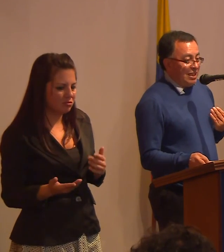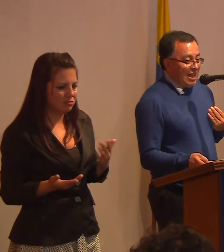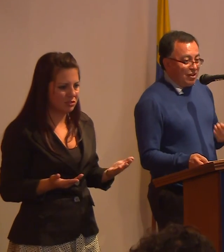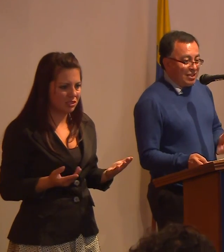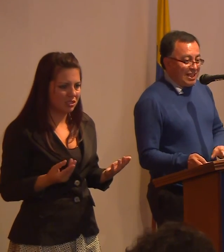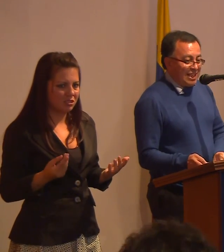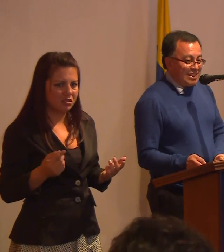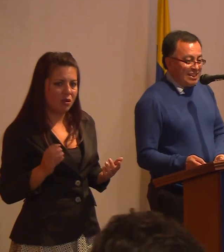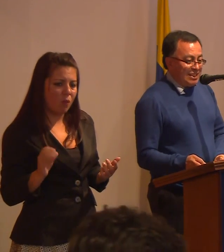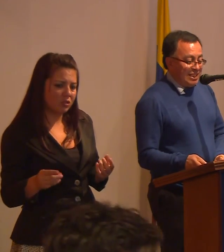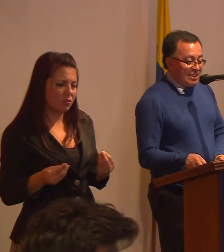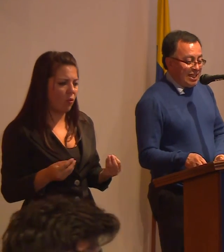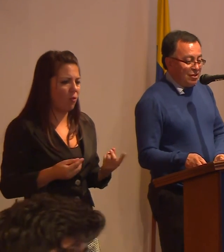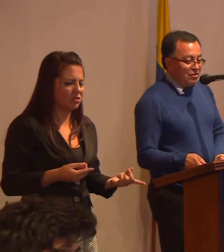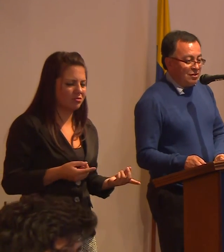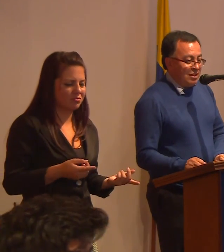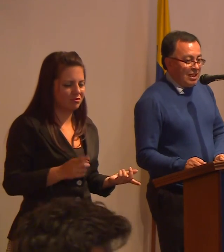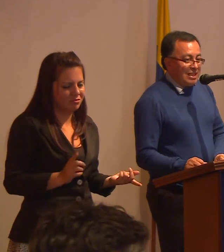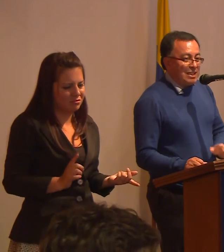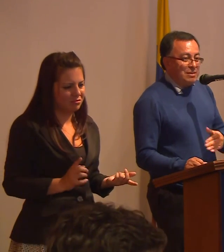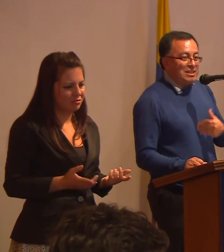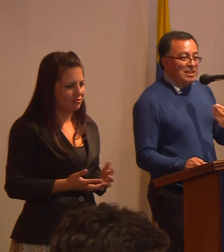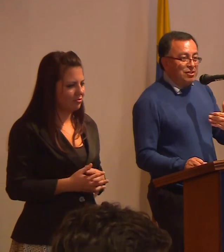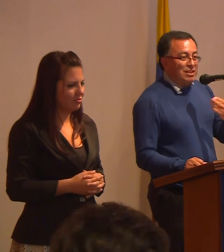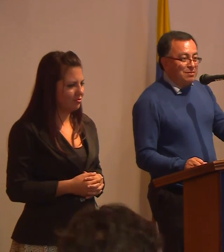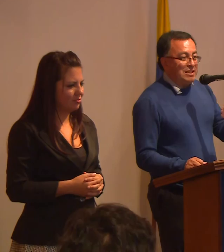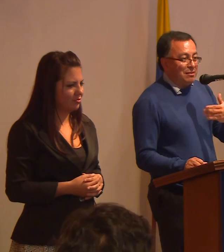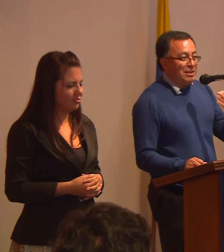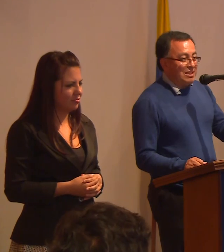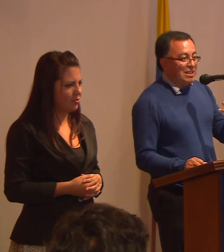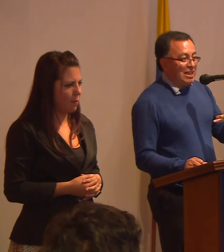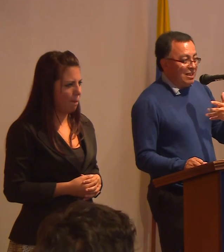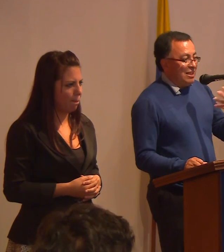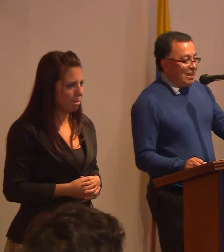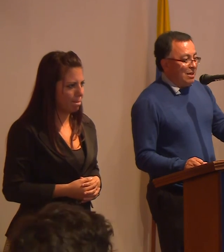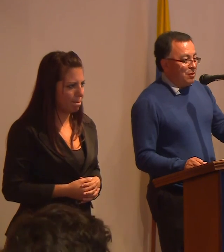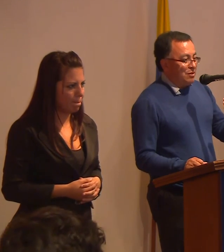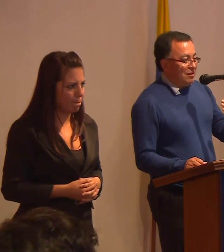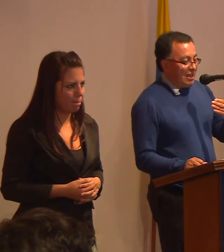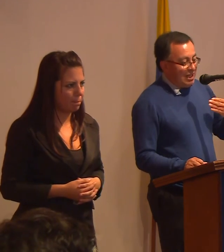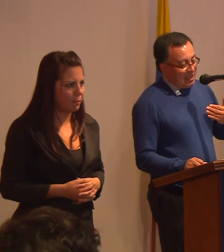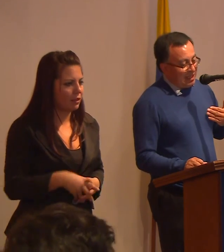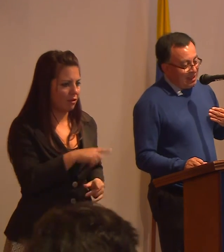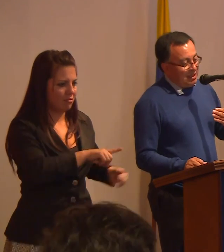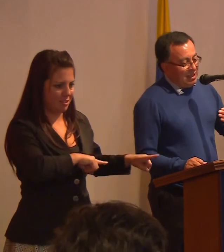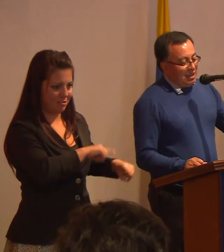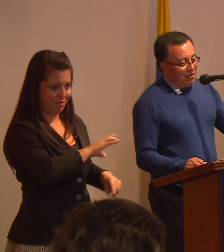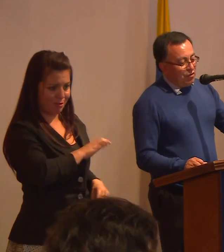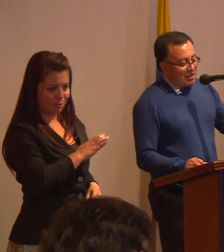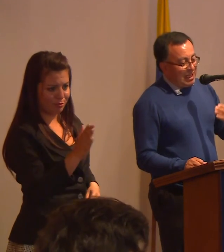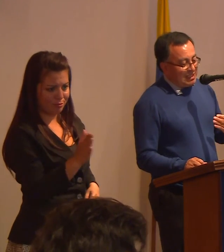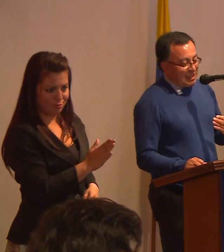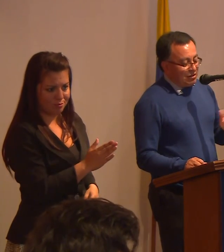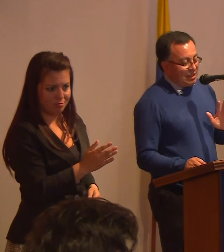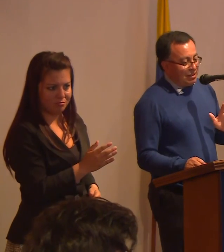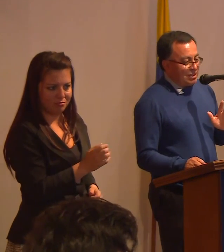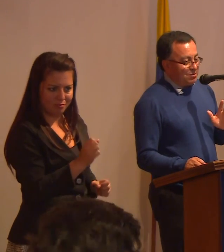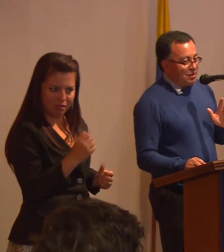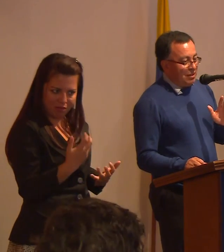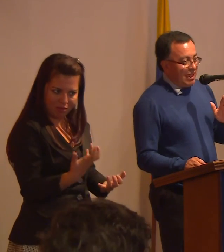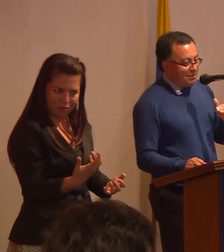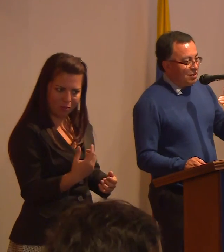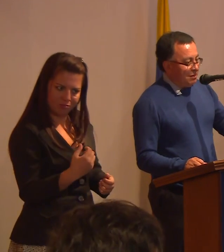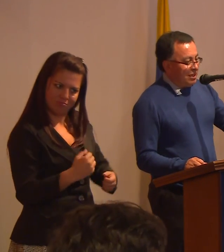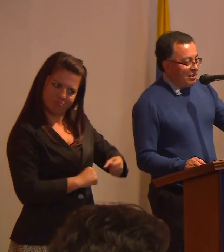que algo que ha caracterizado a esta administración es precisamente estar en la posibilidad de fortalecernos desde